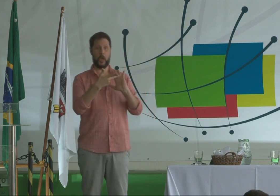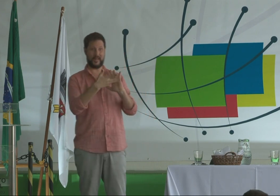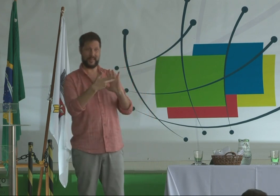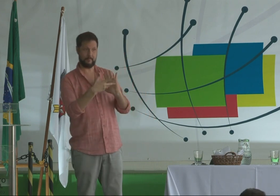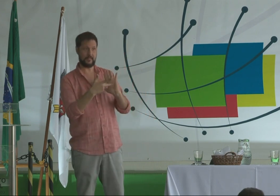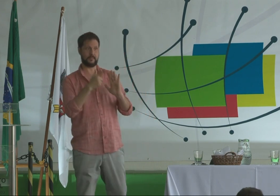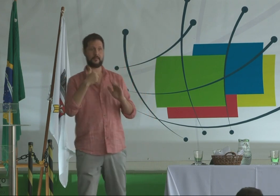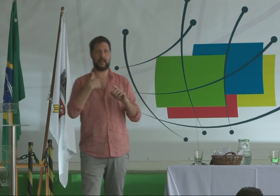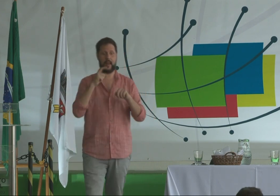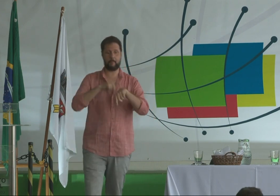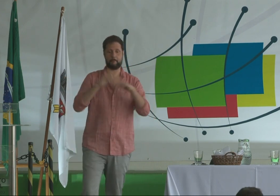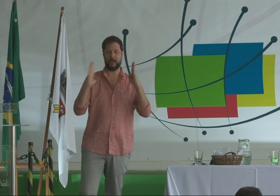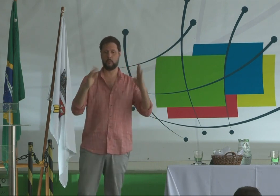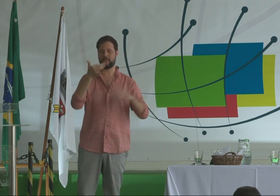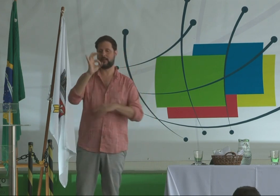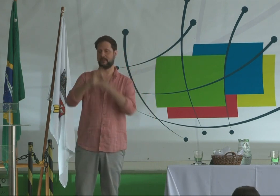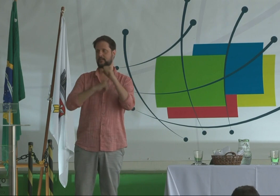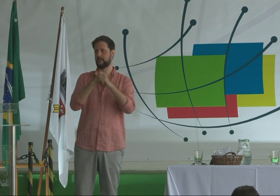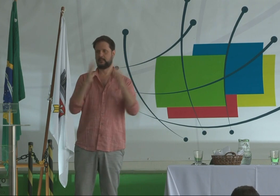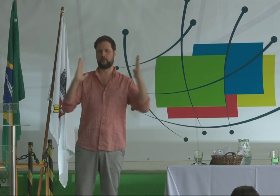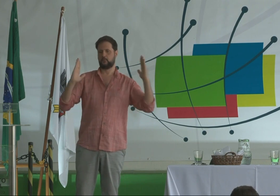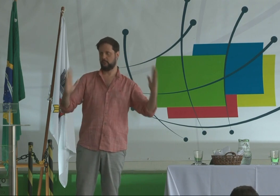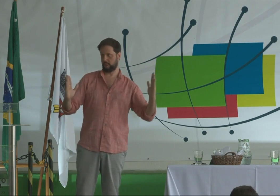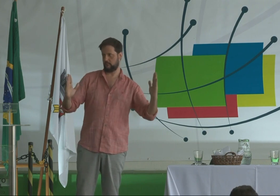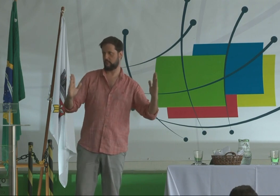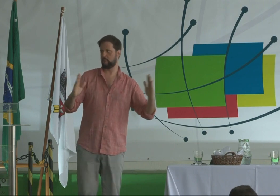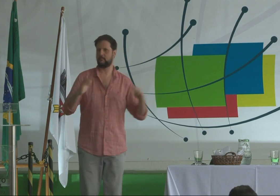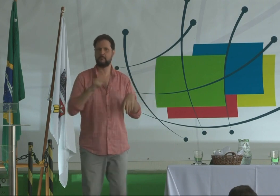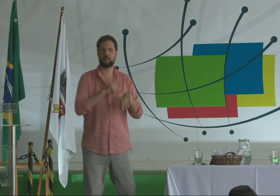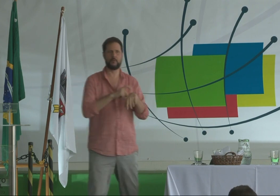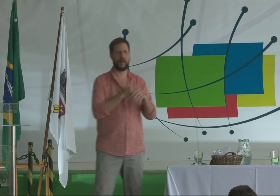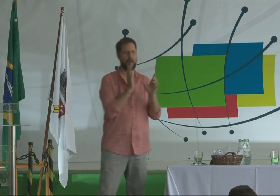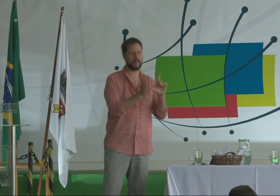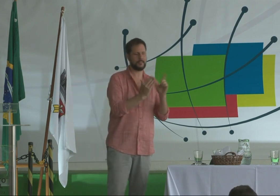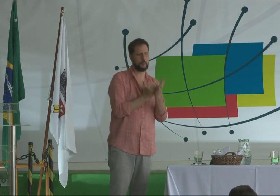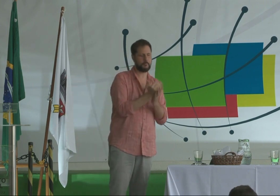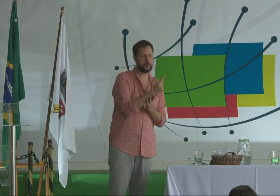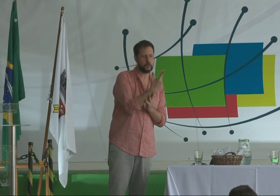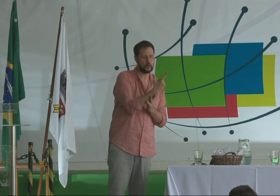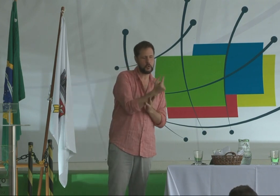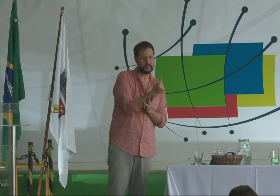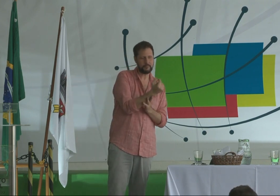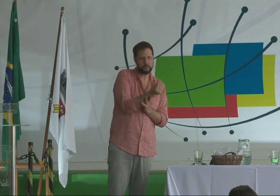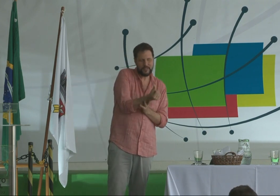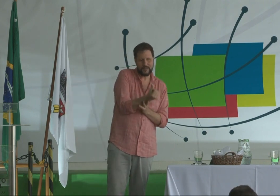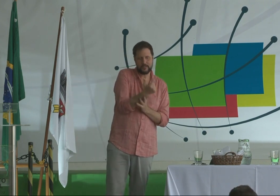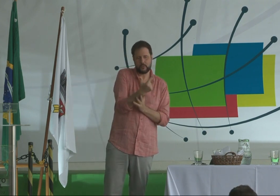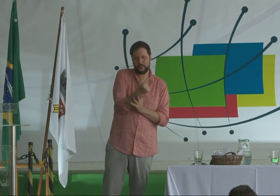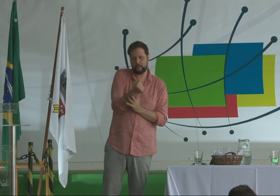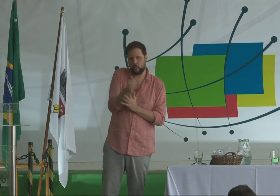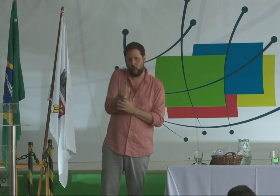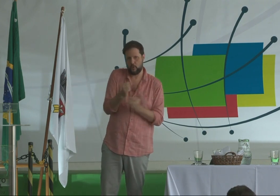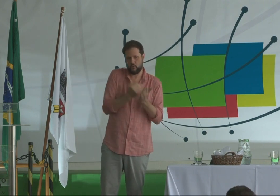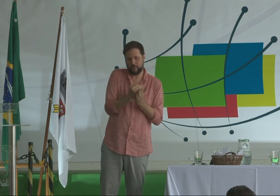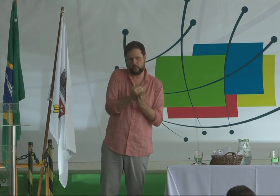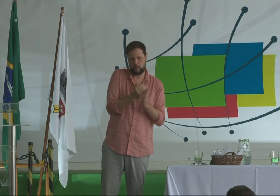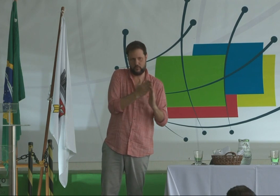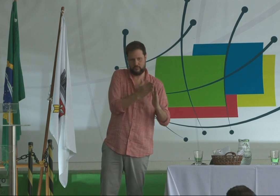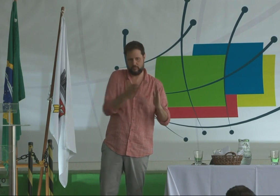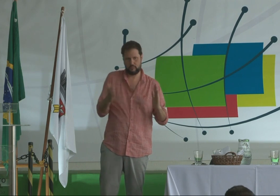A gente fala de avaliação. ProLibras. ProLibras, ele tem a validade de dez anos. O Letras Livras, a graduação iniciou em